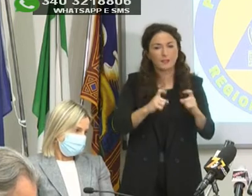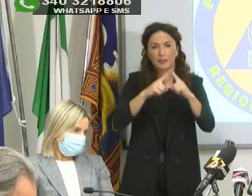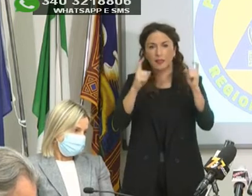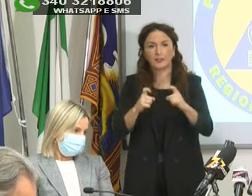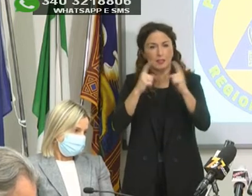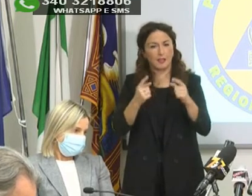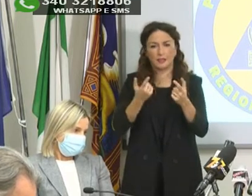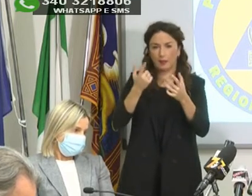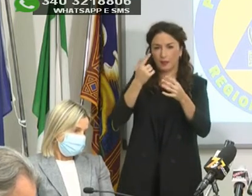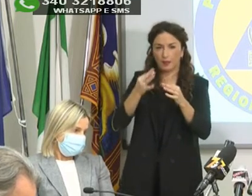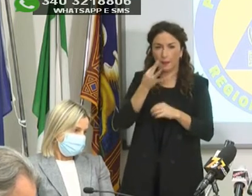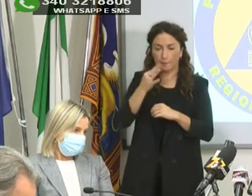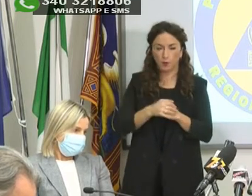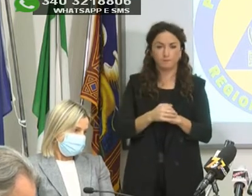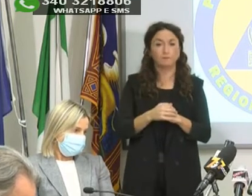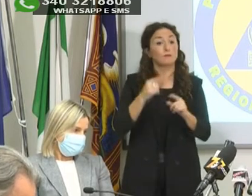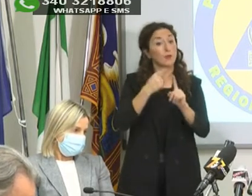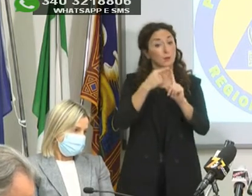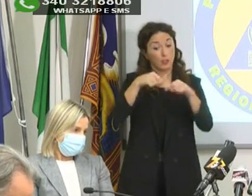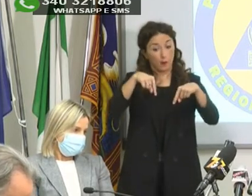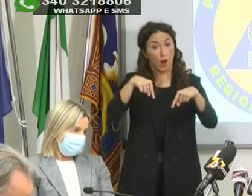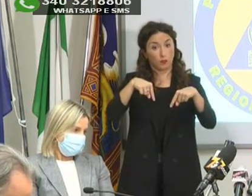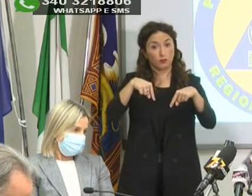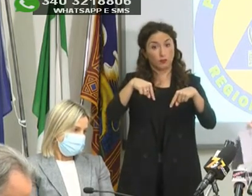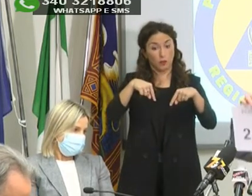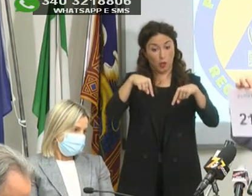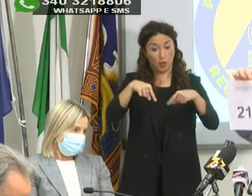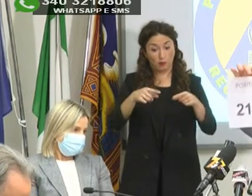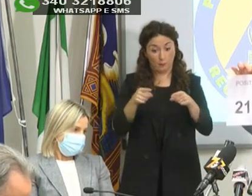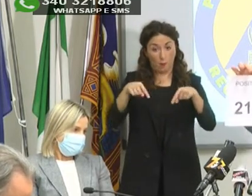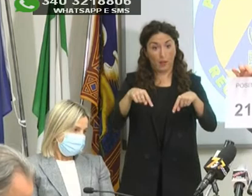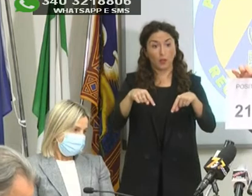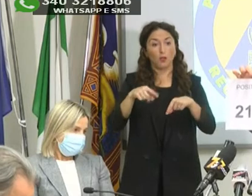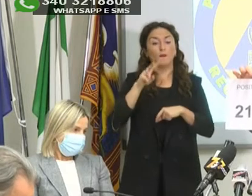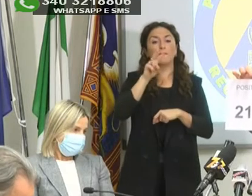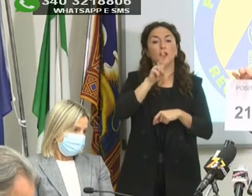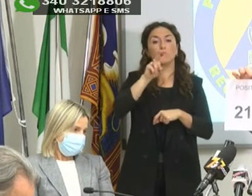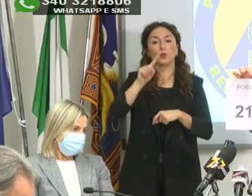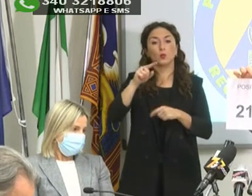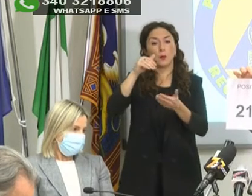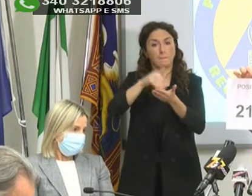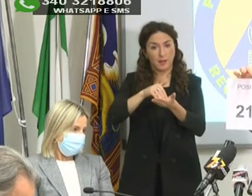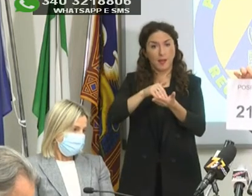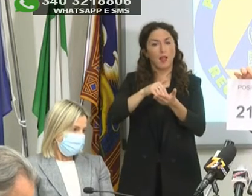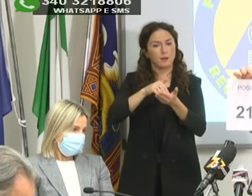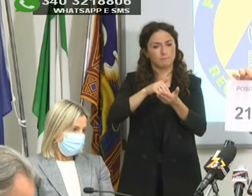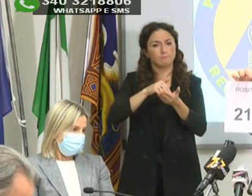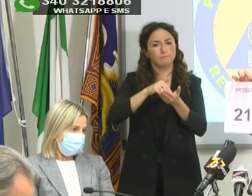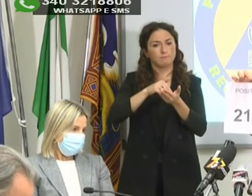quindi di tamponi. Positivi di oggi, cioè oggi in questo momento sono 21.000